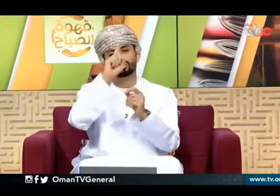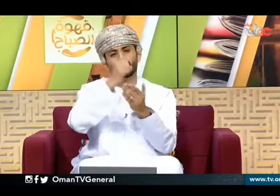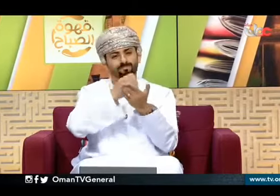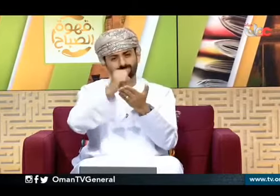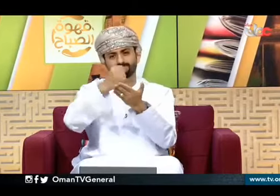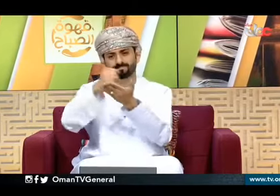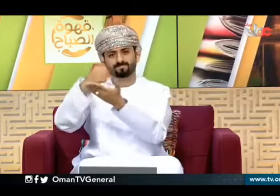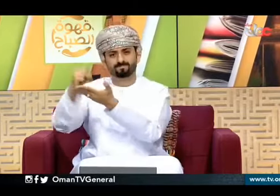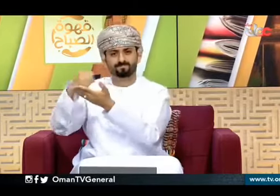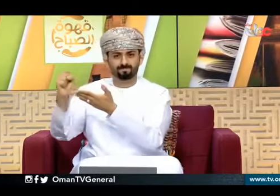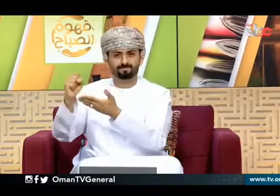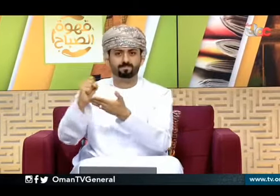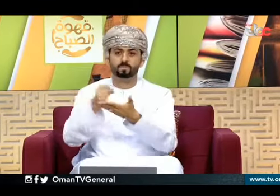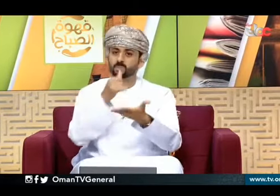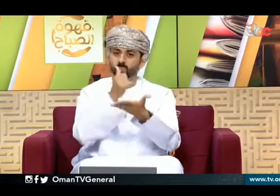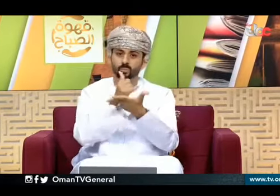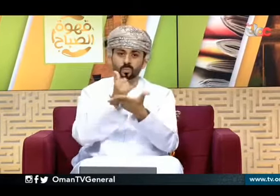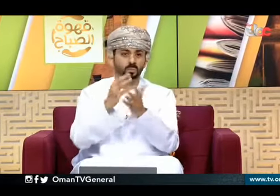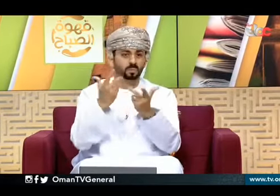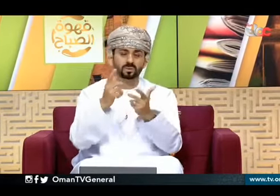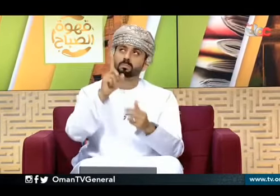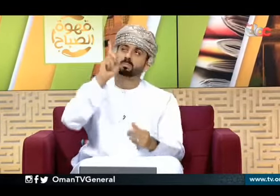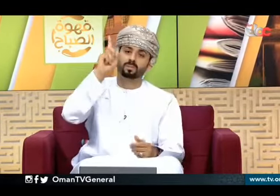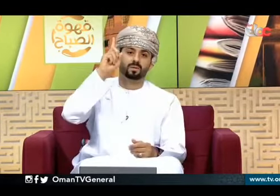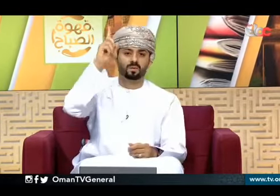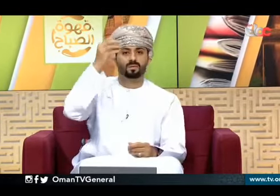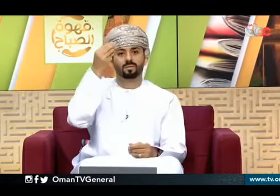بأن يزيح هذه الجائحة،